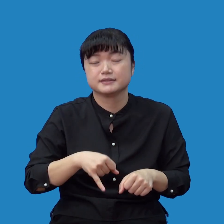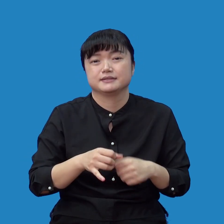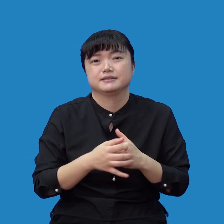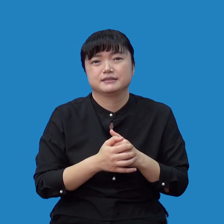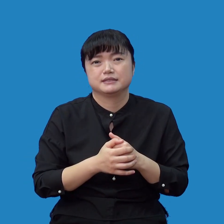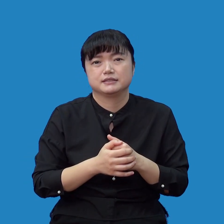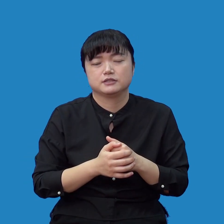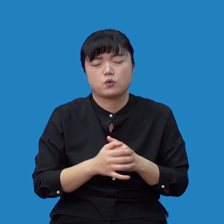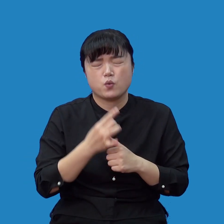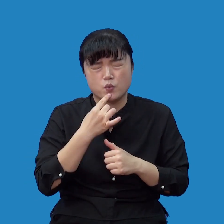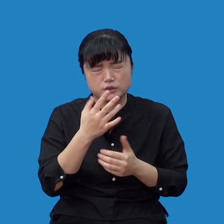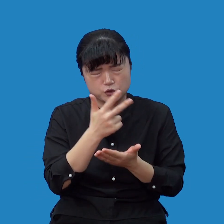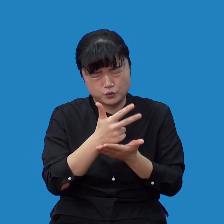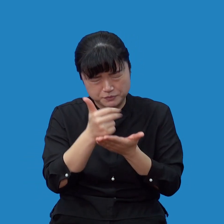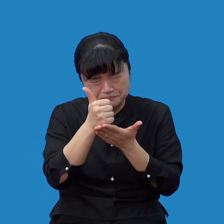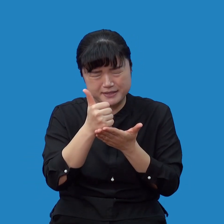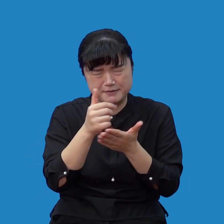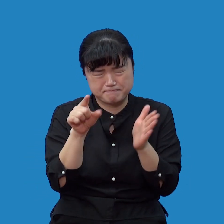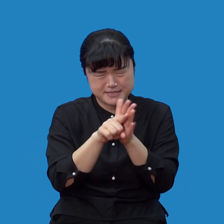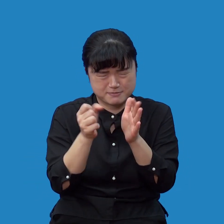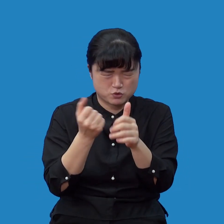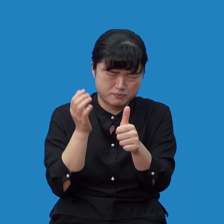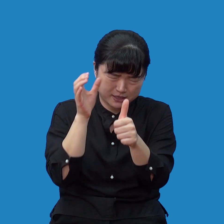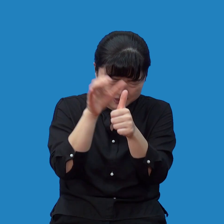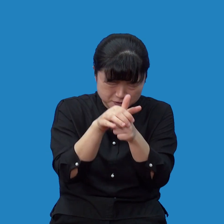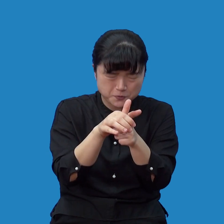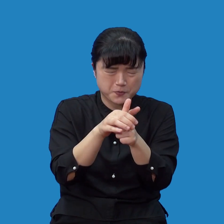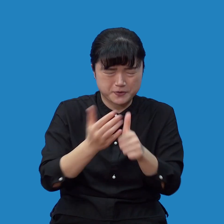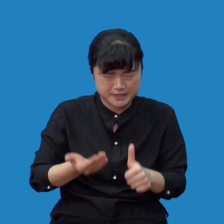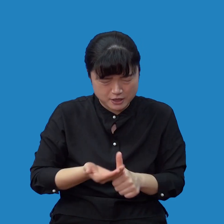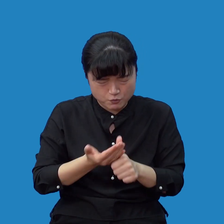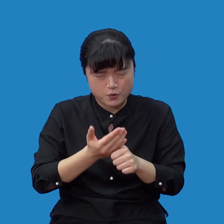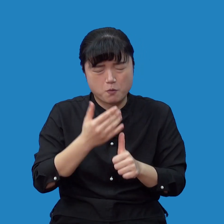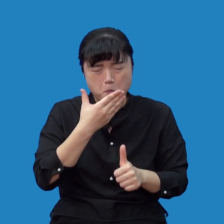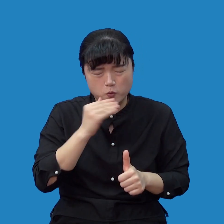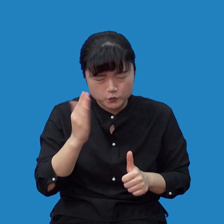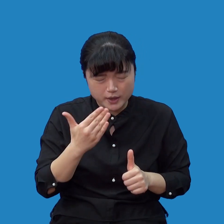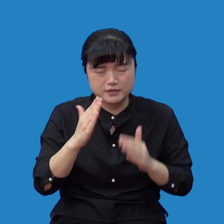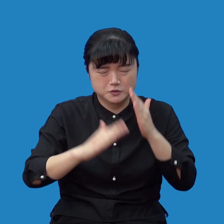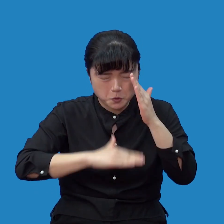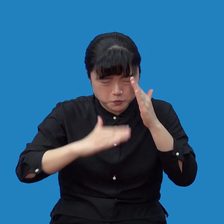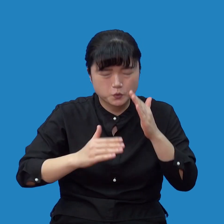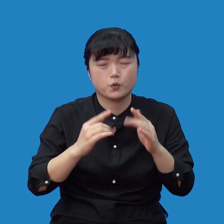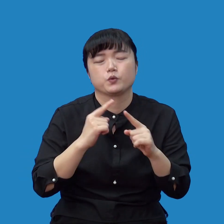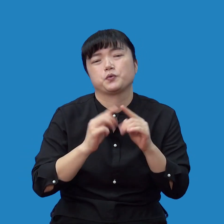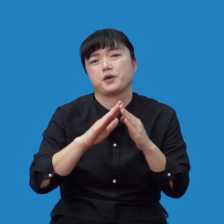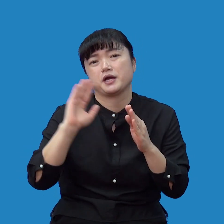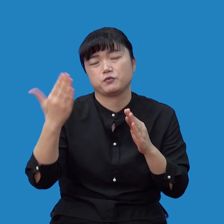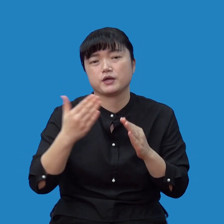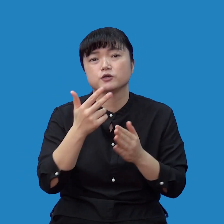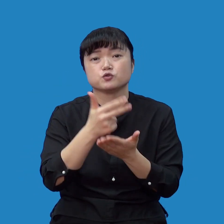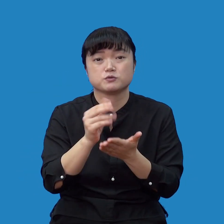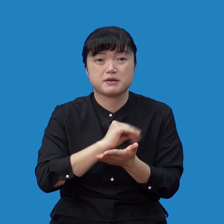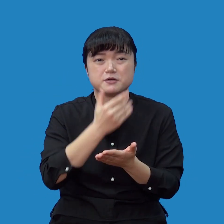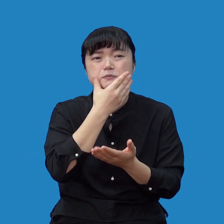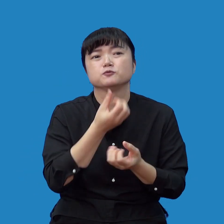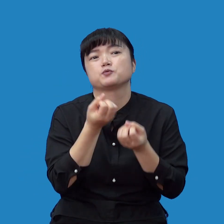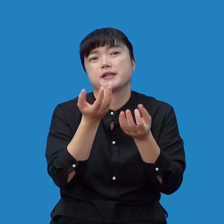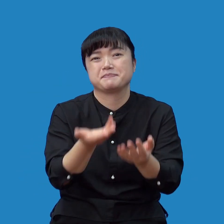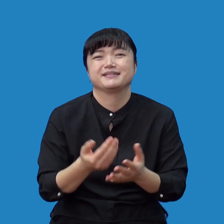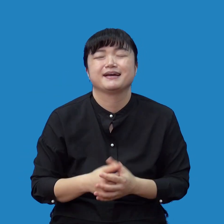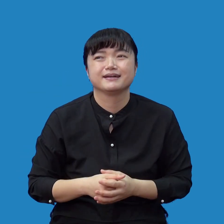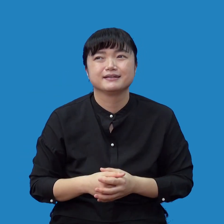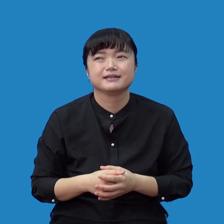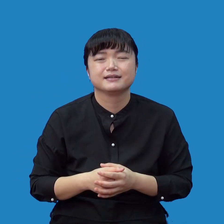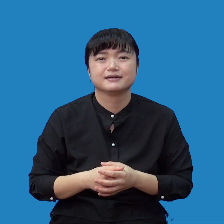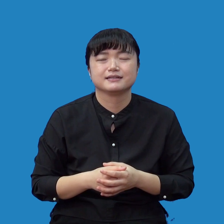주님께 믿음으로 의탁하며 양육하는 복된 성도, 복된 교회가 되기를 주님의 이름으로 축원합니다.